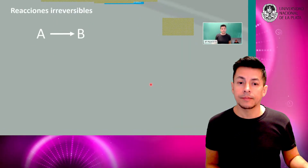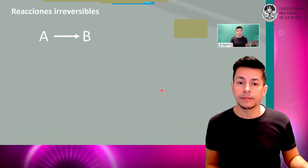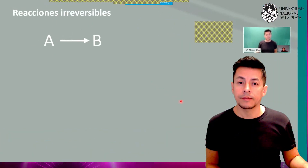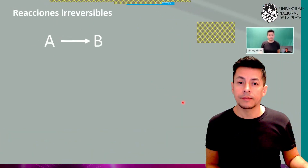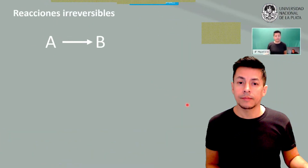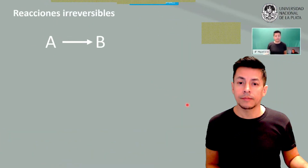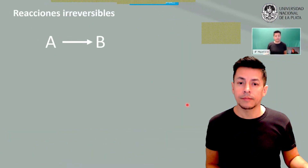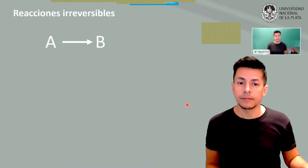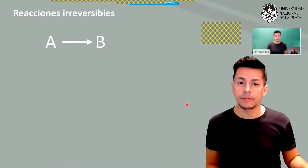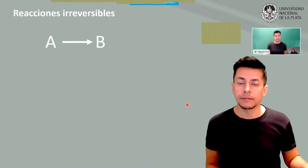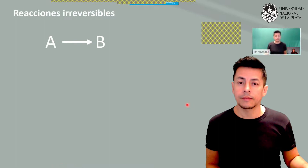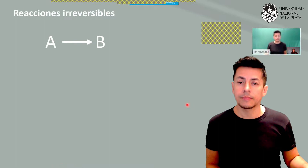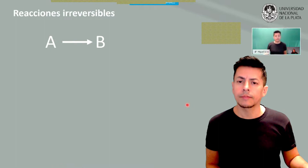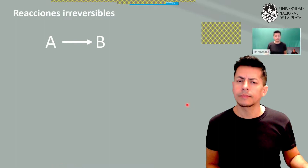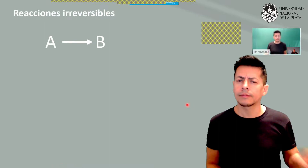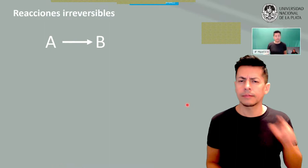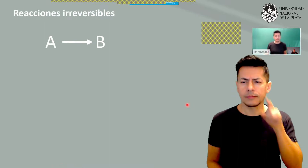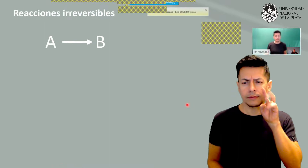Hay reacciones